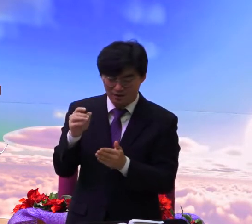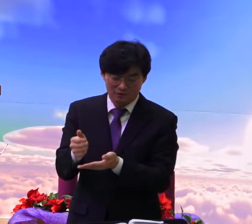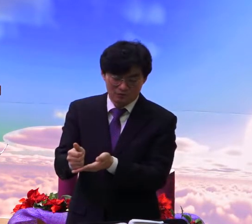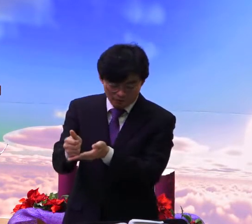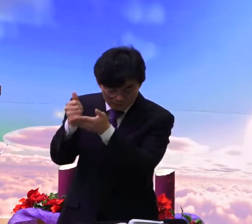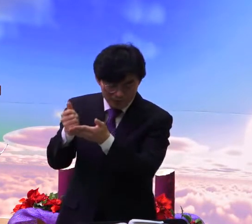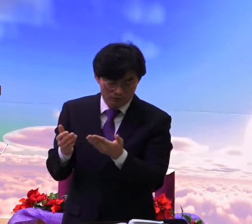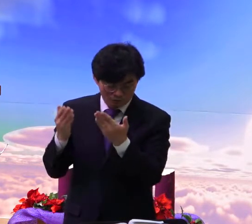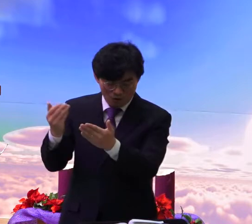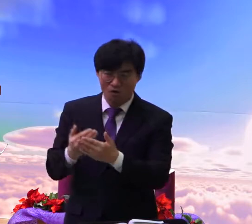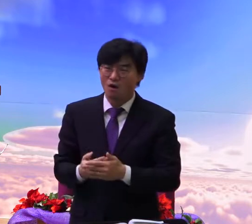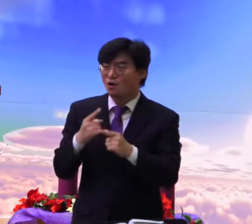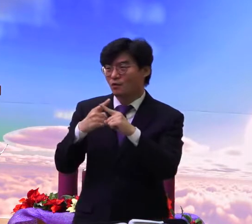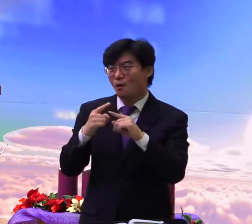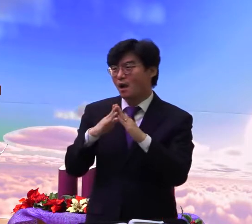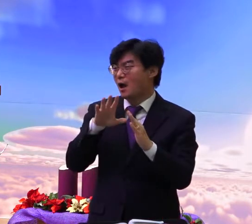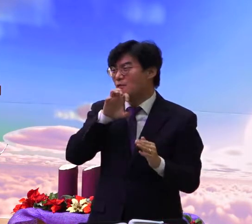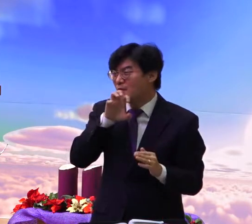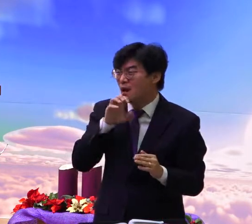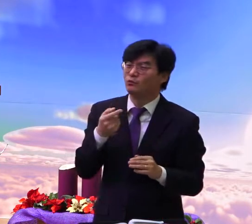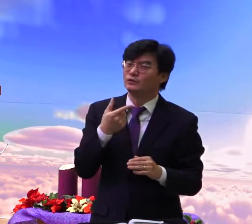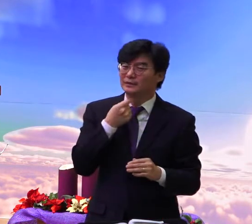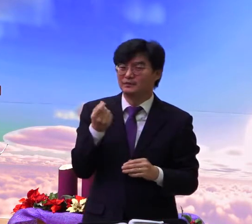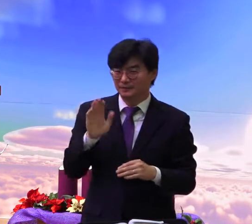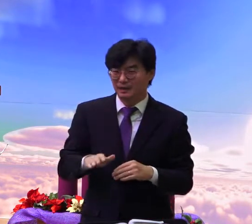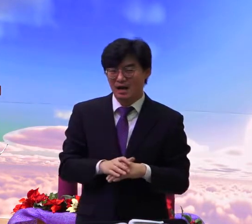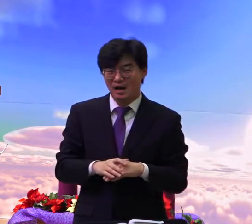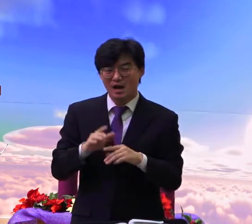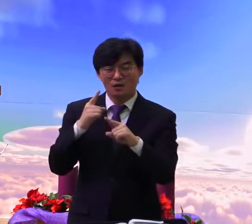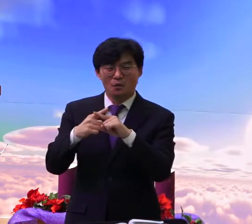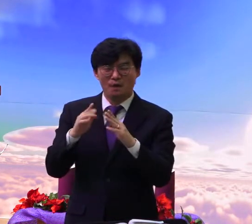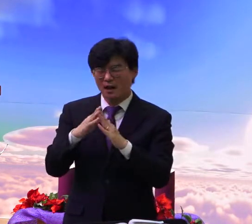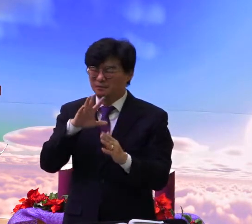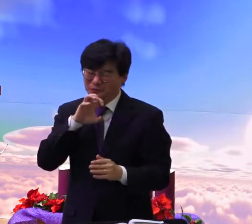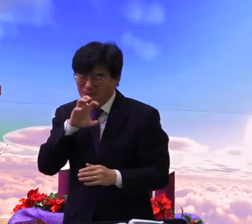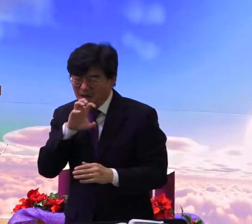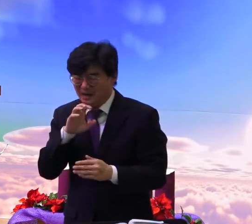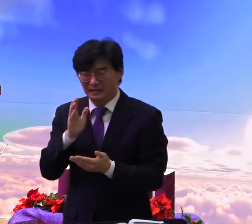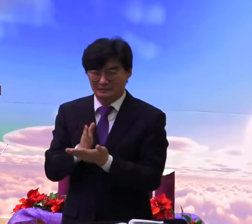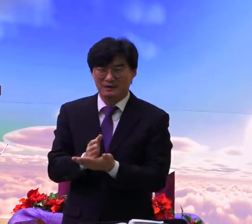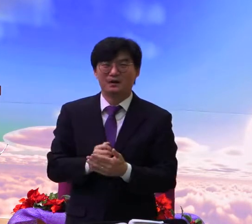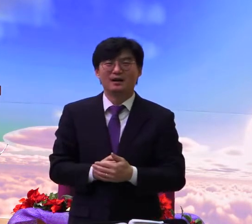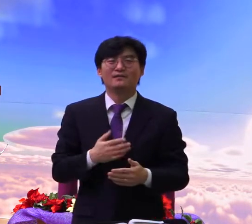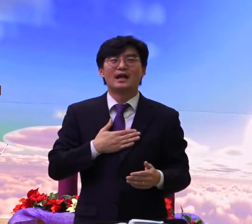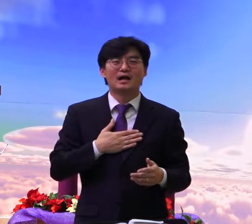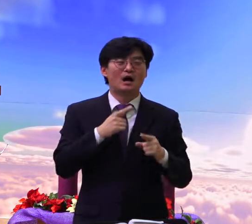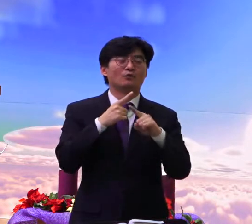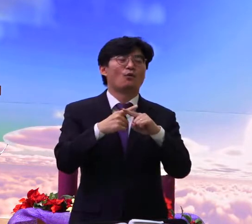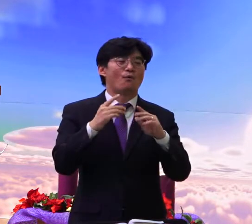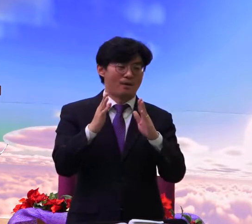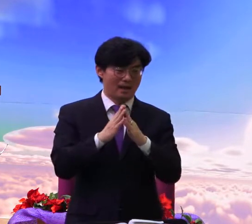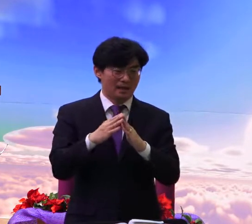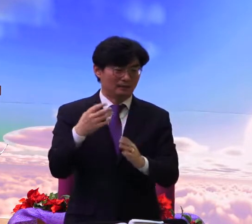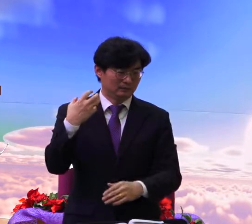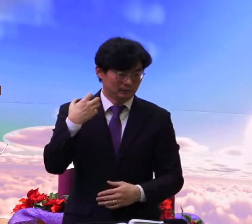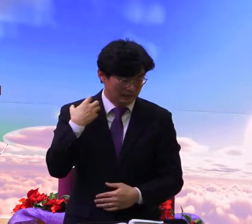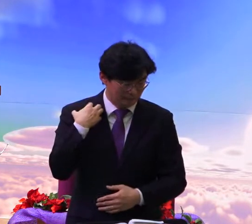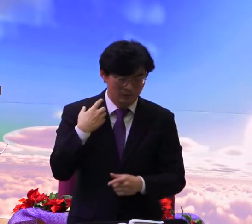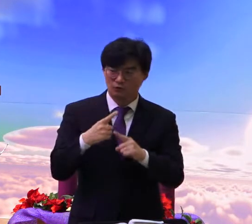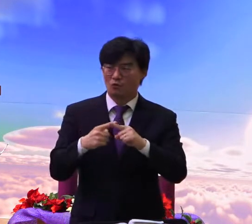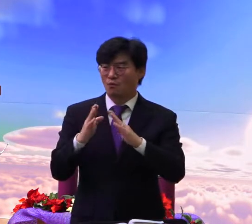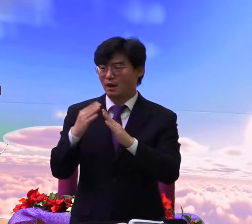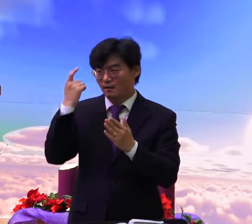교회가 이러니 저러니 불평하고 싶지만 그것이 재미있고 그러고 싶지만 기꺼이 교회를 대신해서 내가 욕을 먹고 교회의